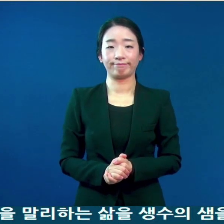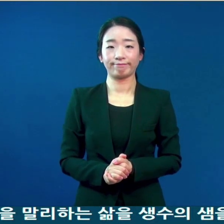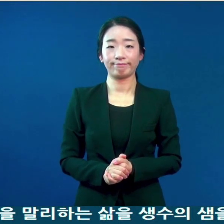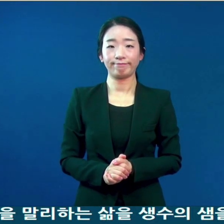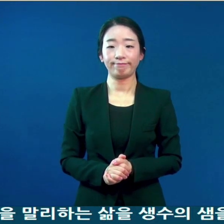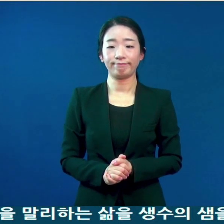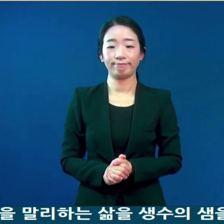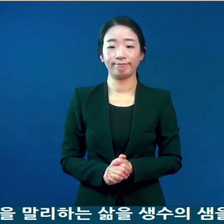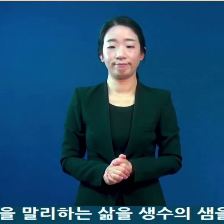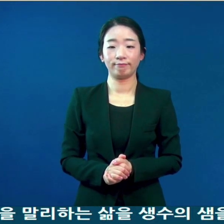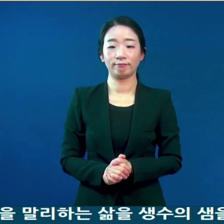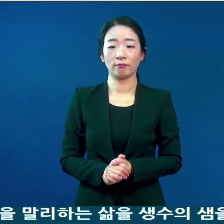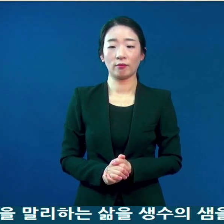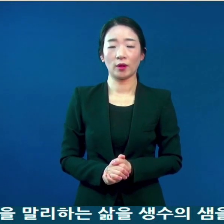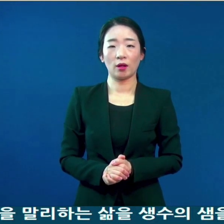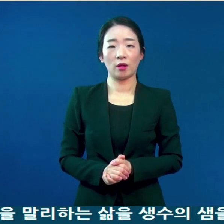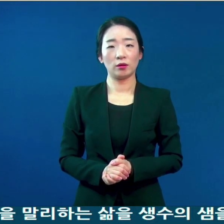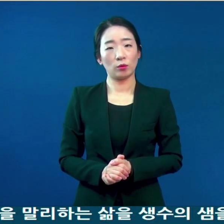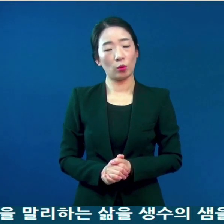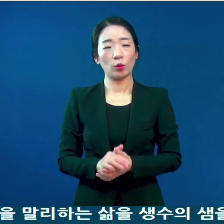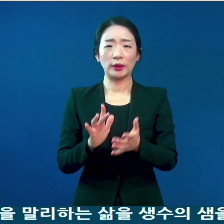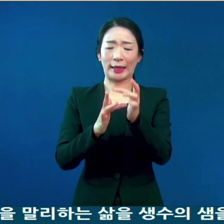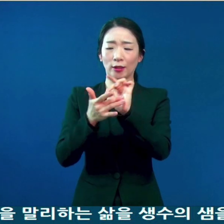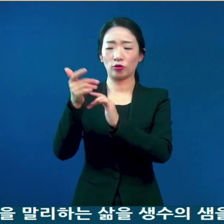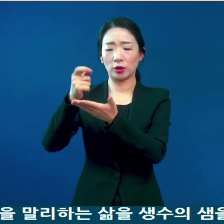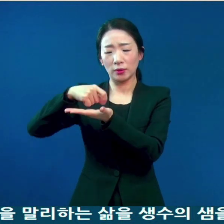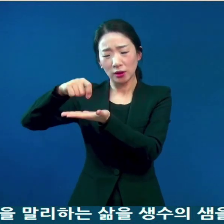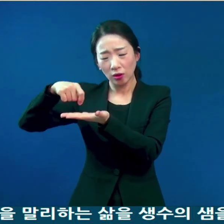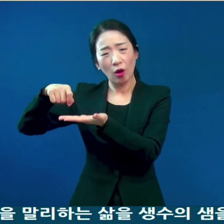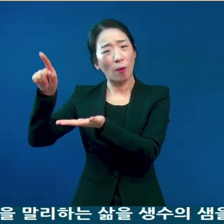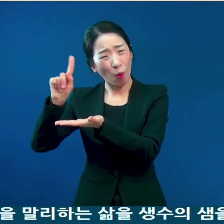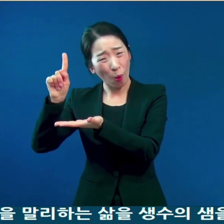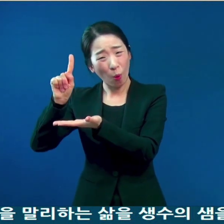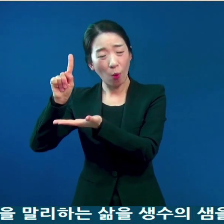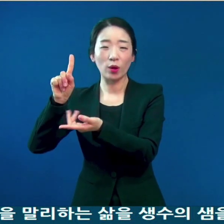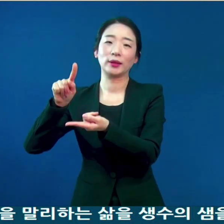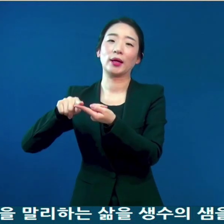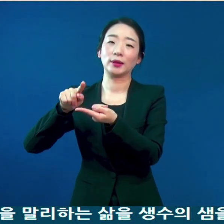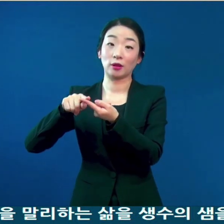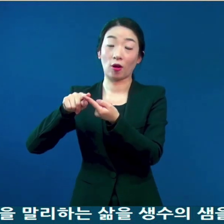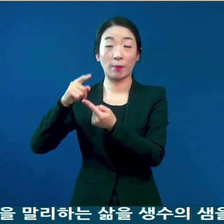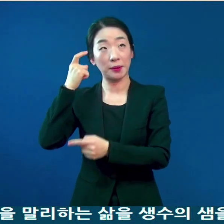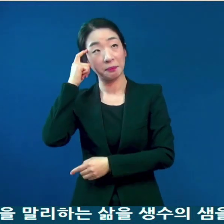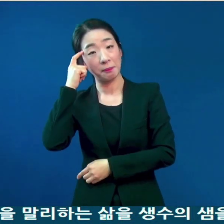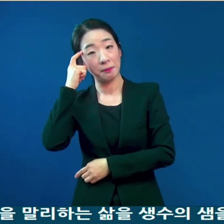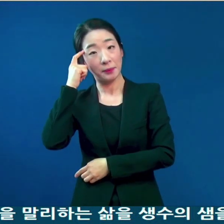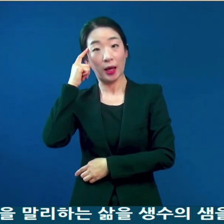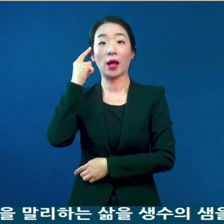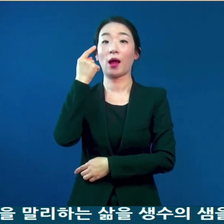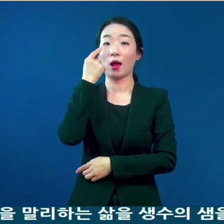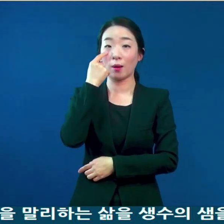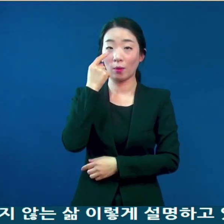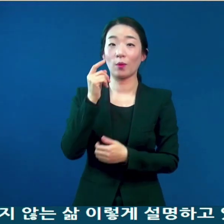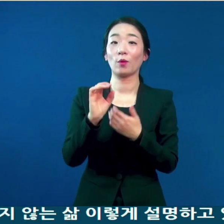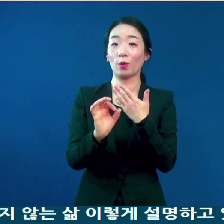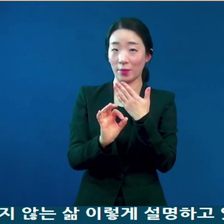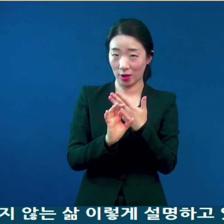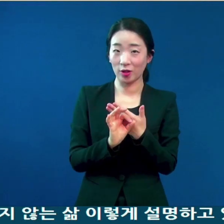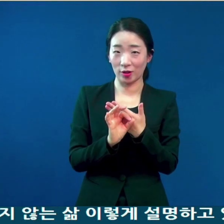또 다른 추측 너무 많이 안 하겠습니다. 딱 2개만 하고 넘어갈 겁니다. 또 다른